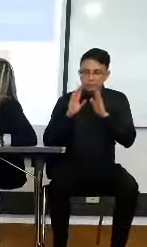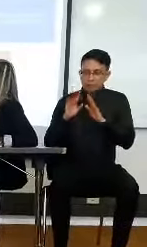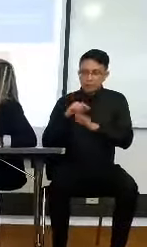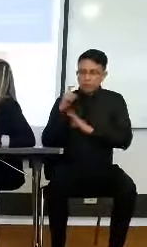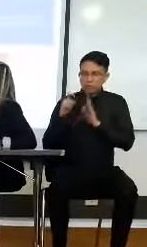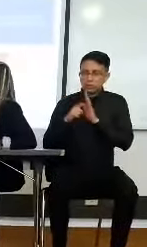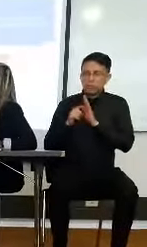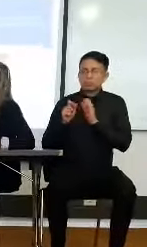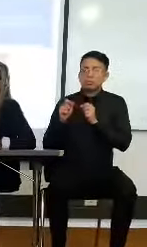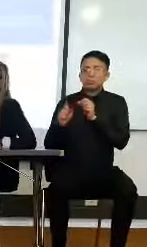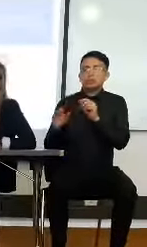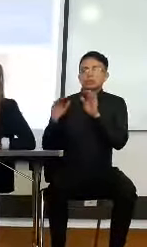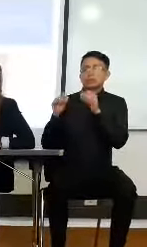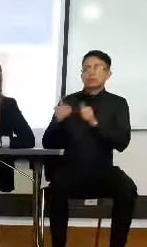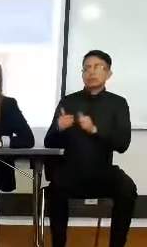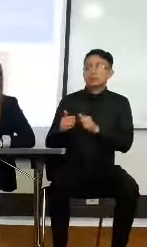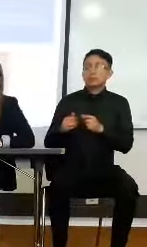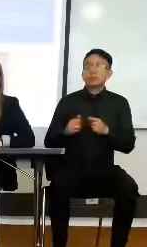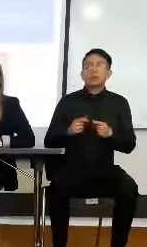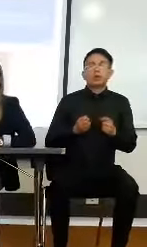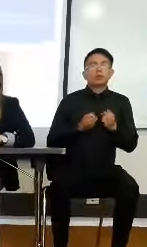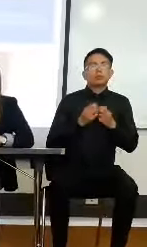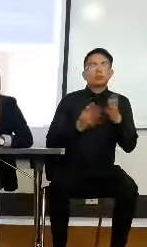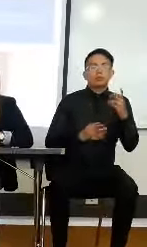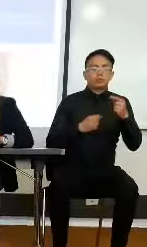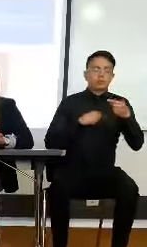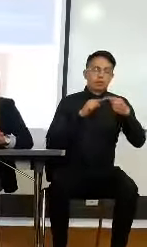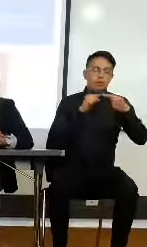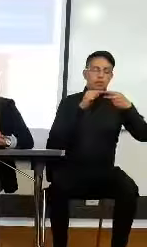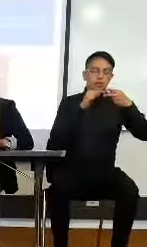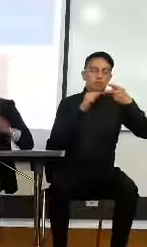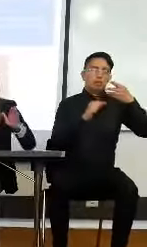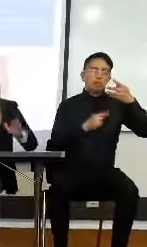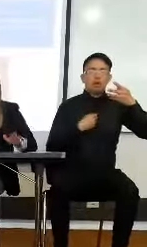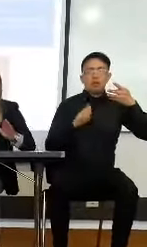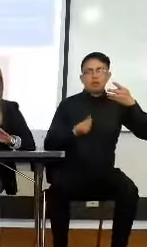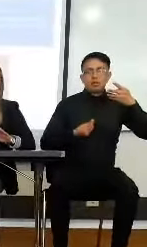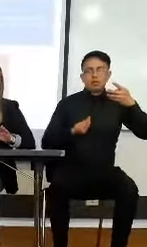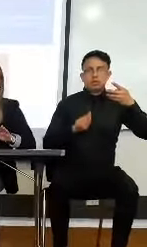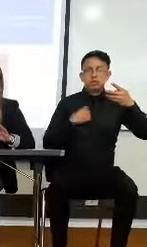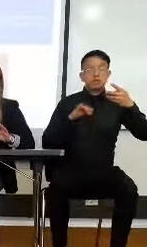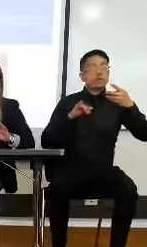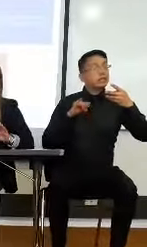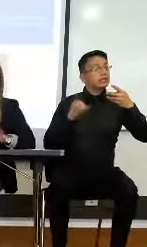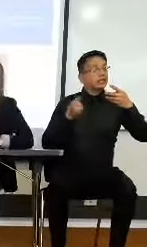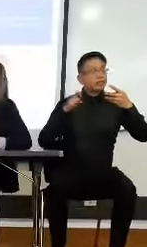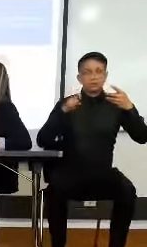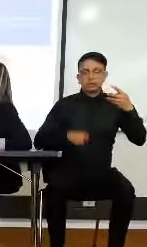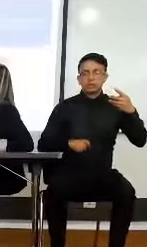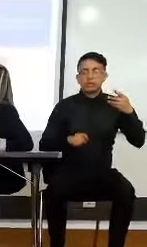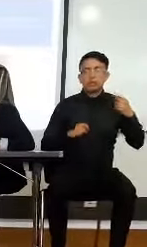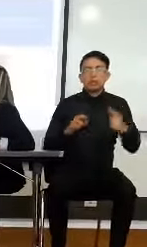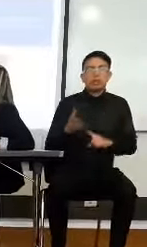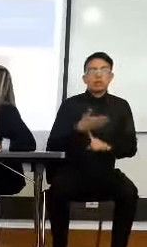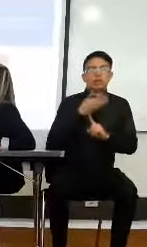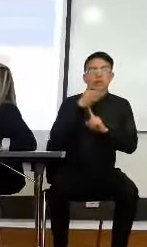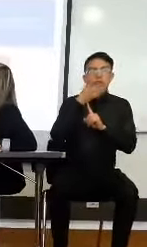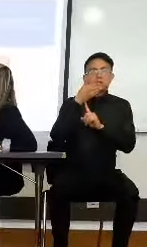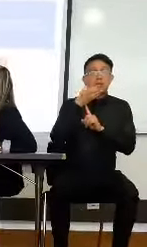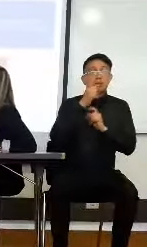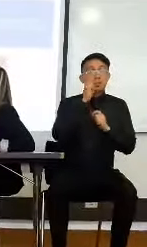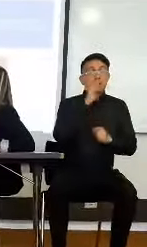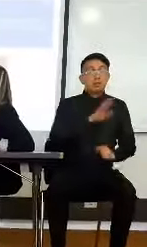con discapacidad. Y generamos unos lineamientos, cosas que sí o sí se deben de garantizar en cualquiera de nuestras clínicas de ProFamilia a nivel nacional. La